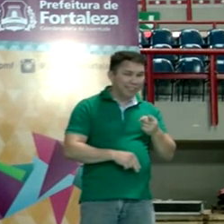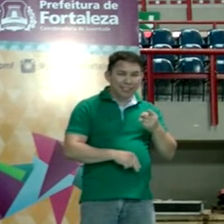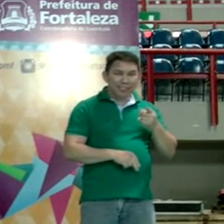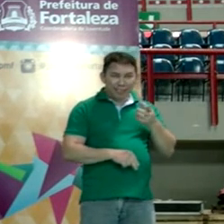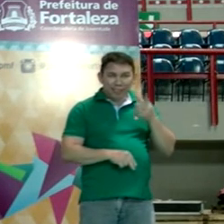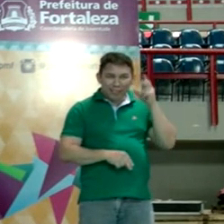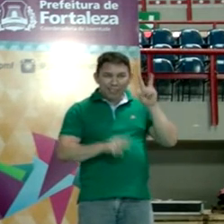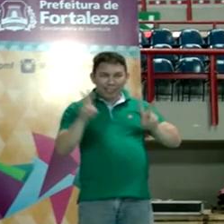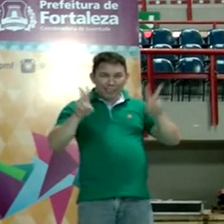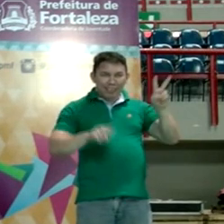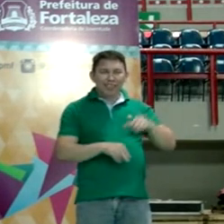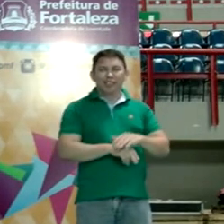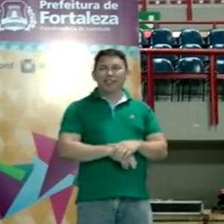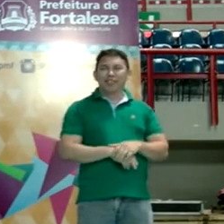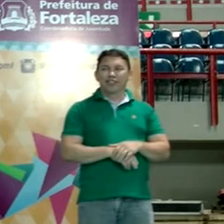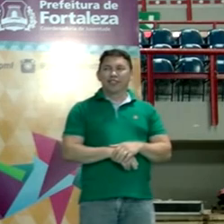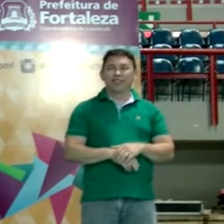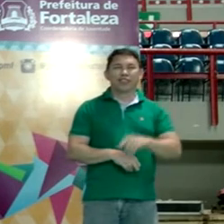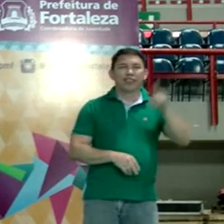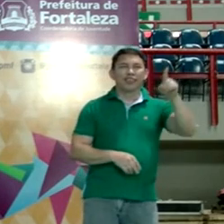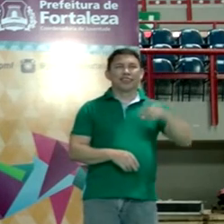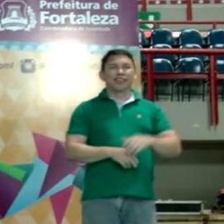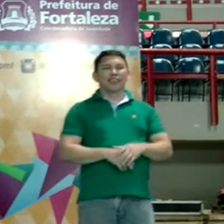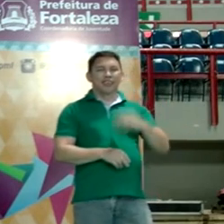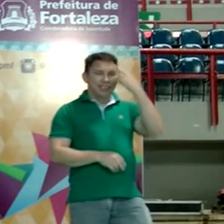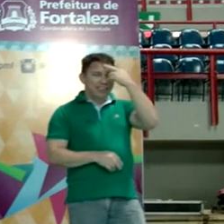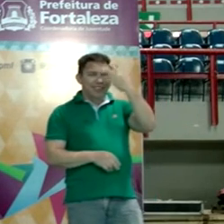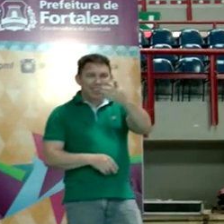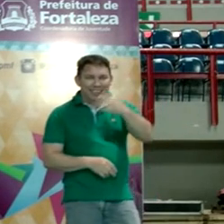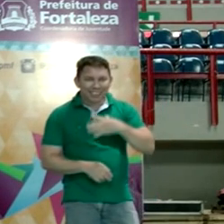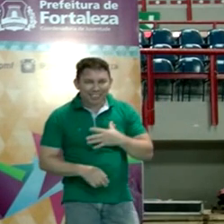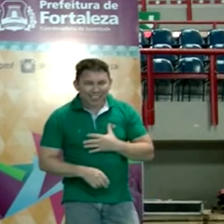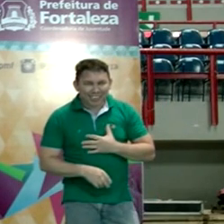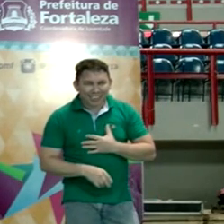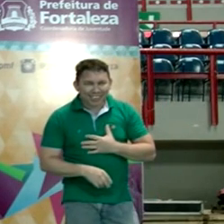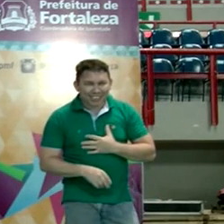música no carnaval? Você estava no retiro, meu filho?